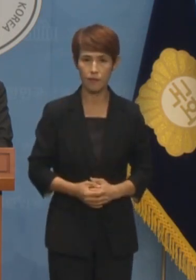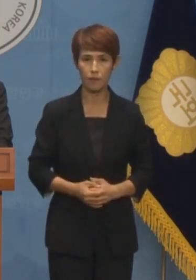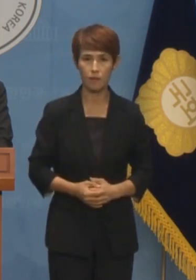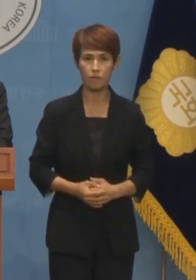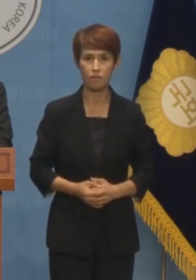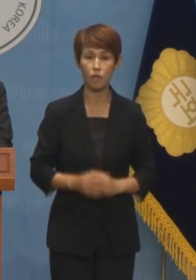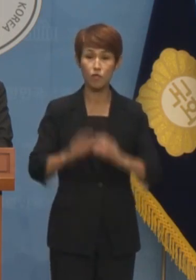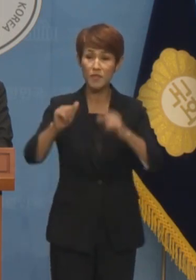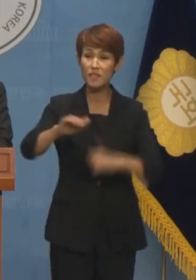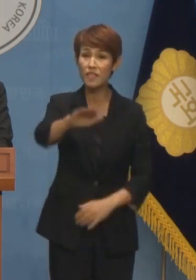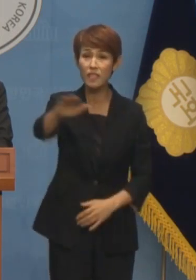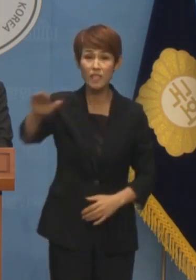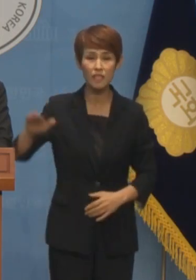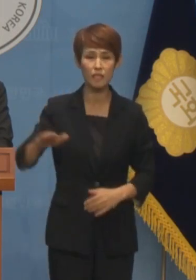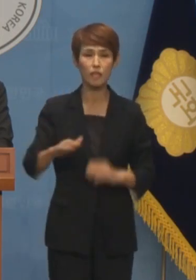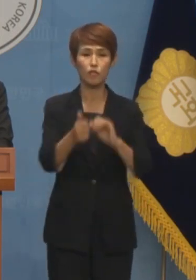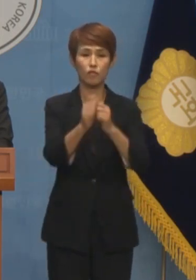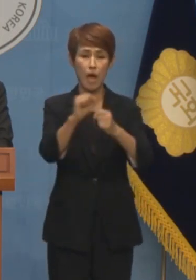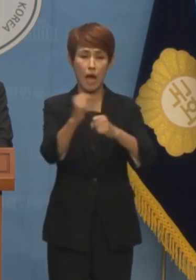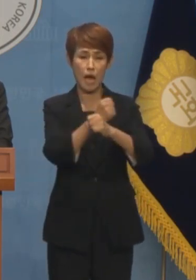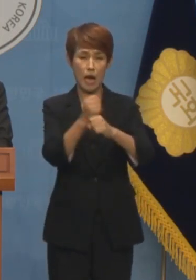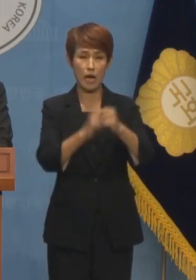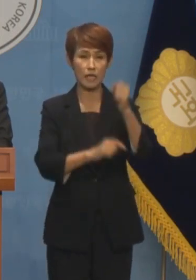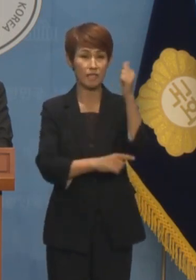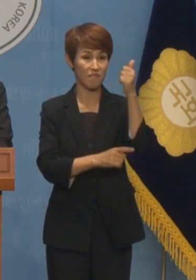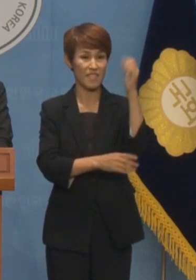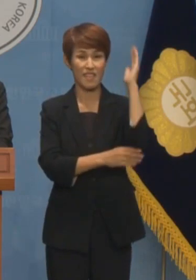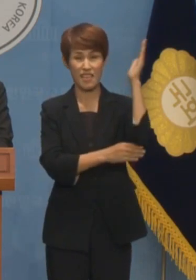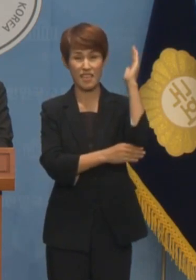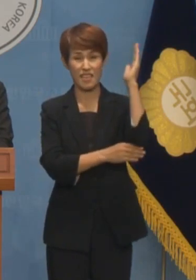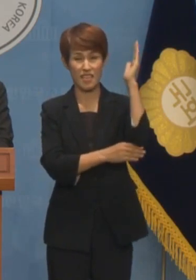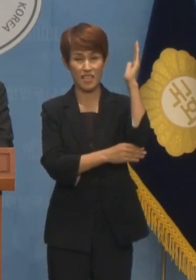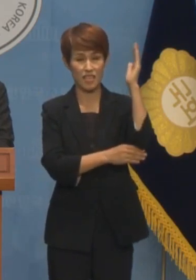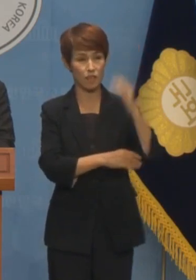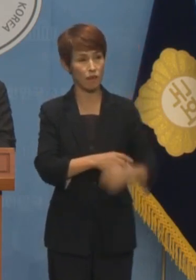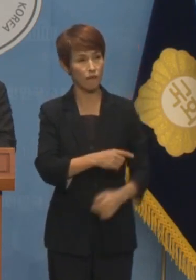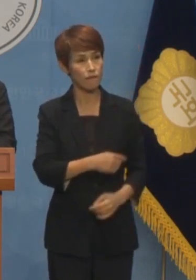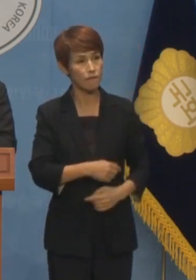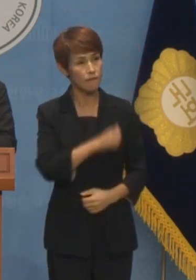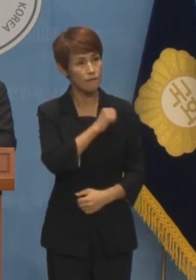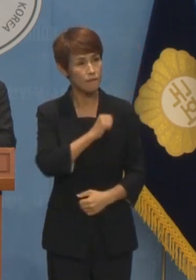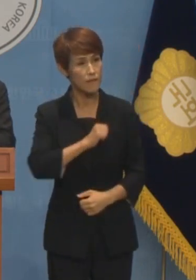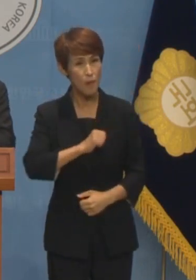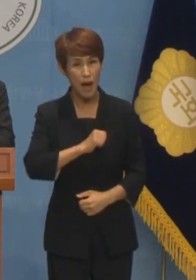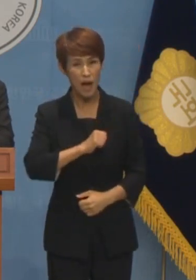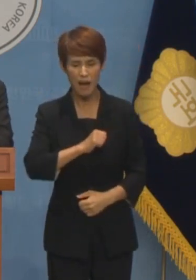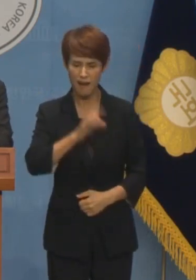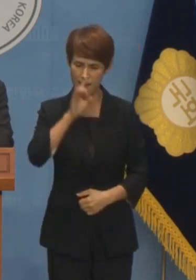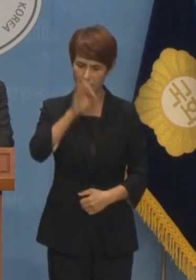언제까지 국민께서 주가 조작 공범이 우기는 헛소리를 참고 들어야 합니까?